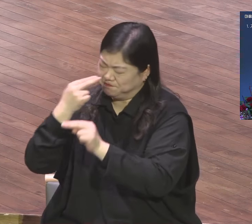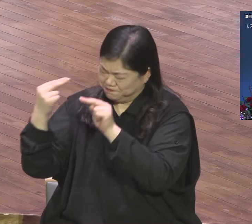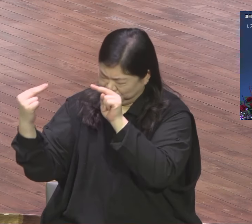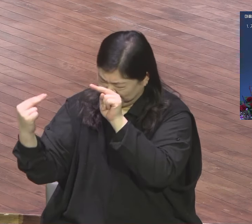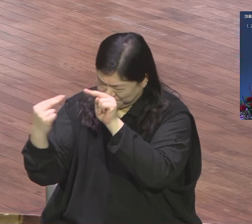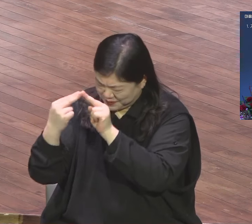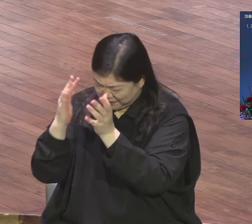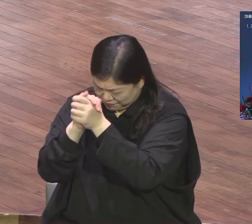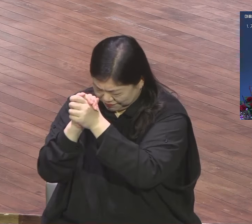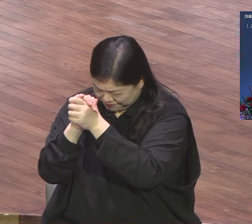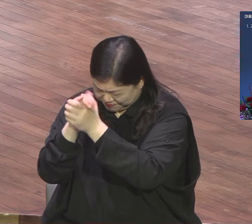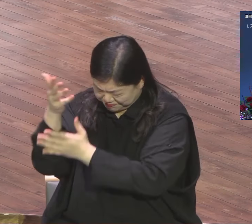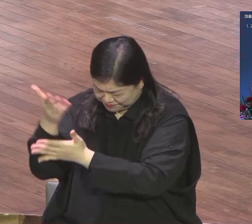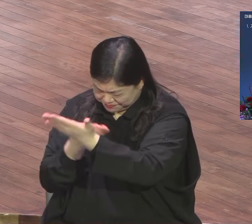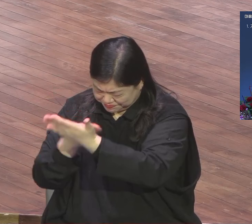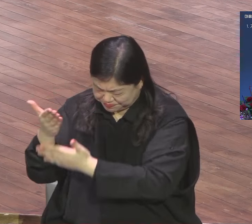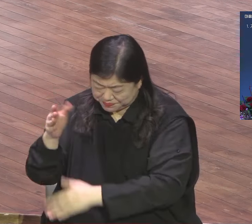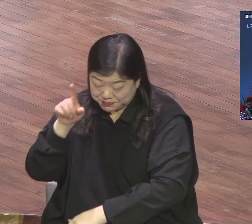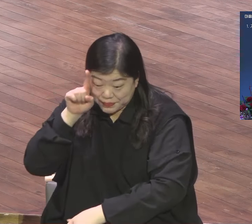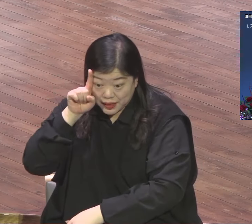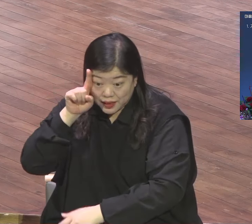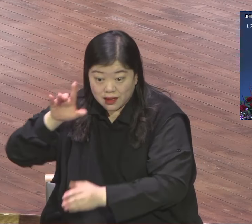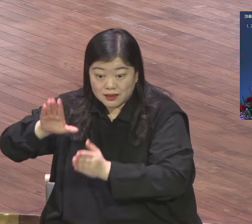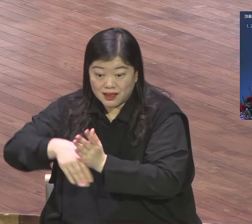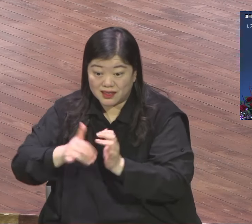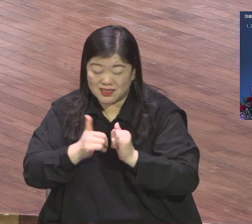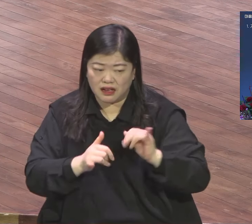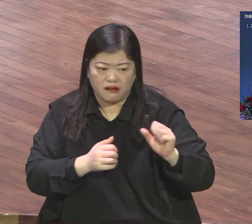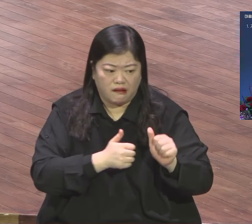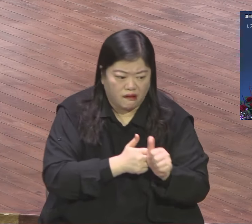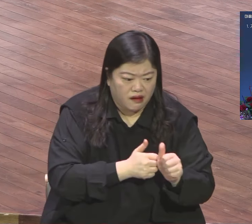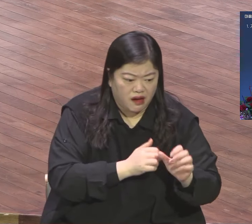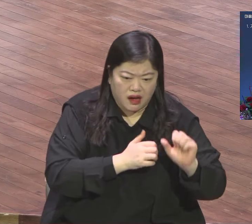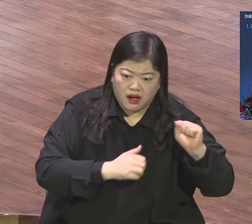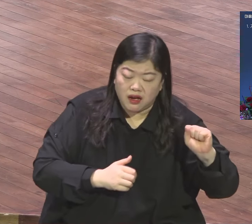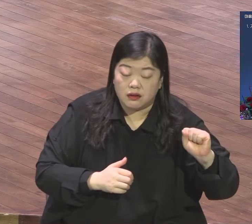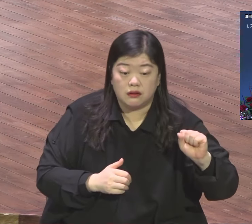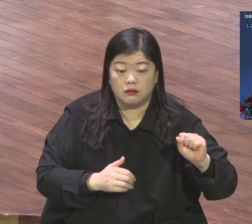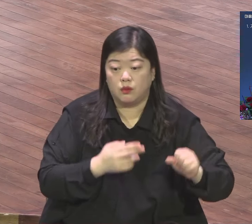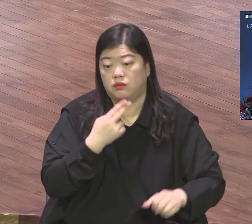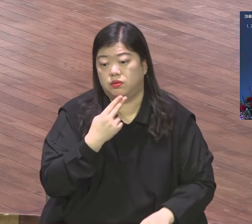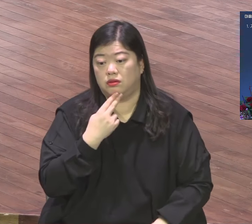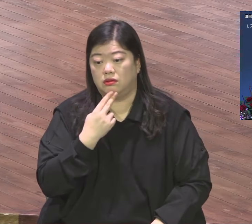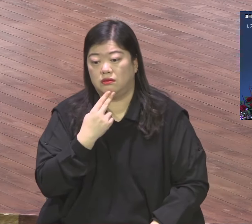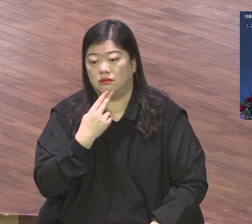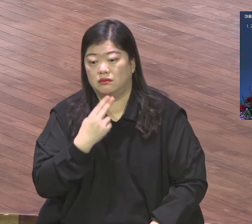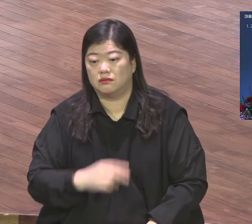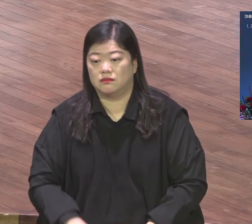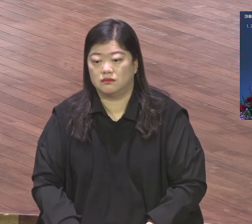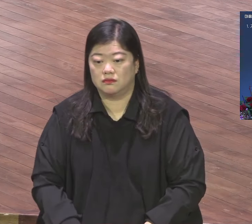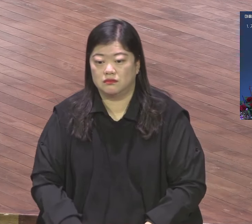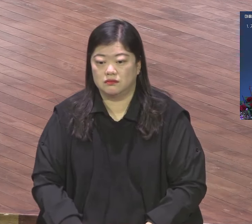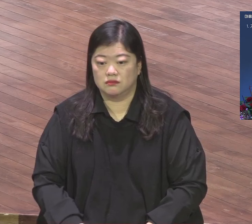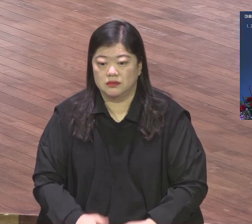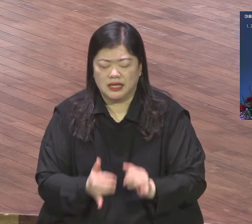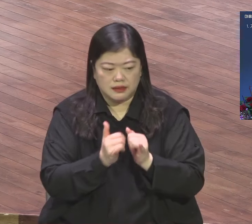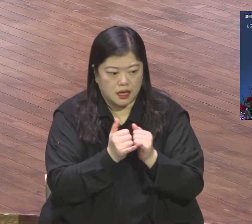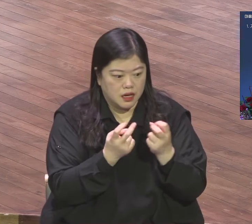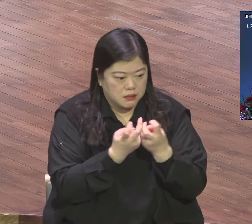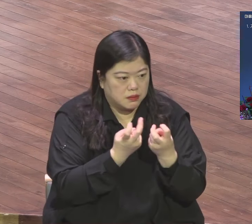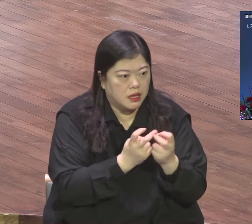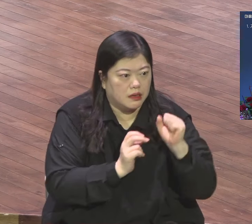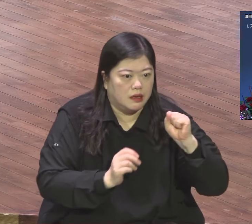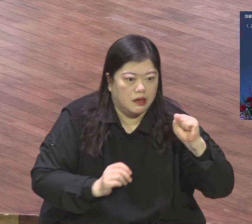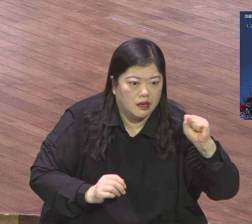사람을 의지하면 하나님을 의지하지 않는 사람이에요. 사람을 바라보는 사람, 하나님 바라보지 않는 사람이에요.